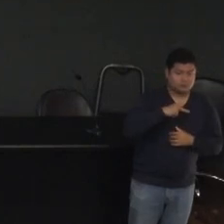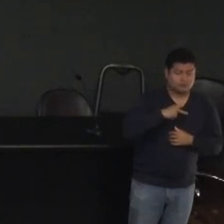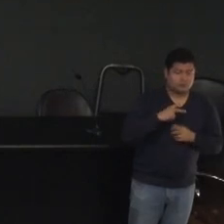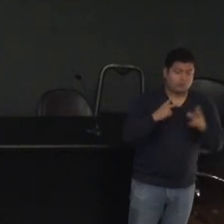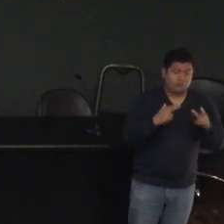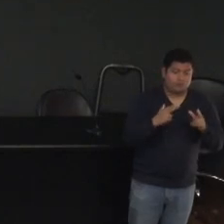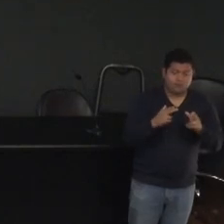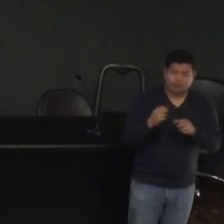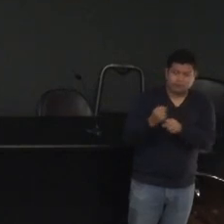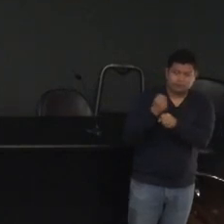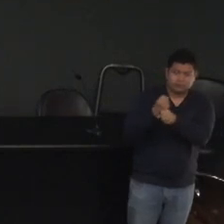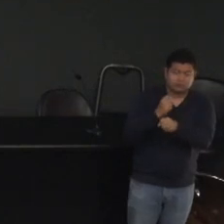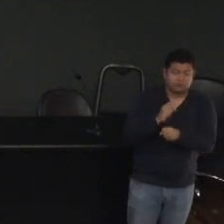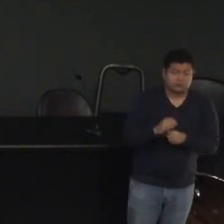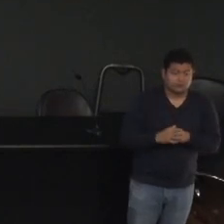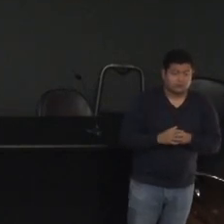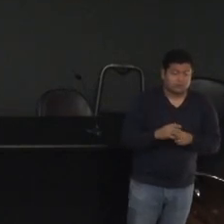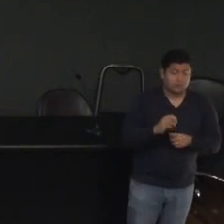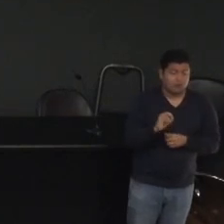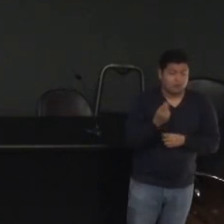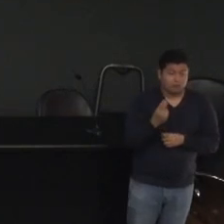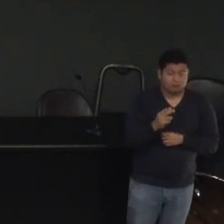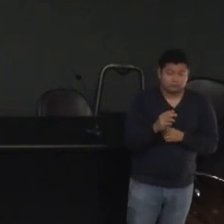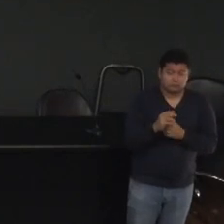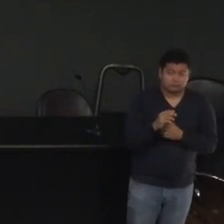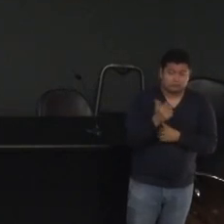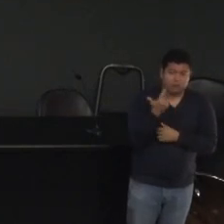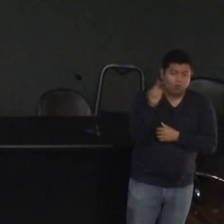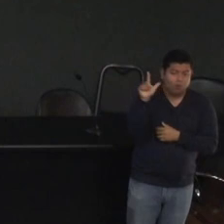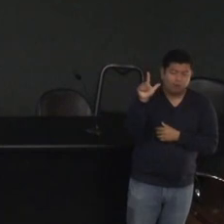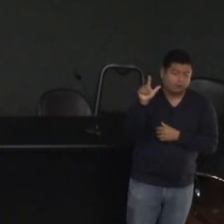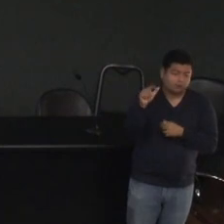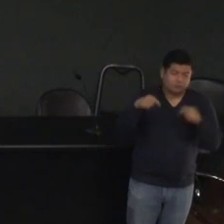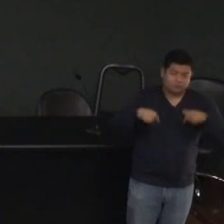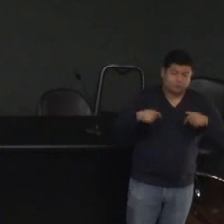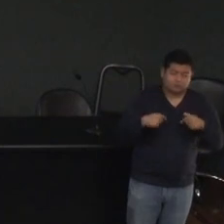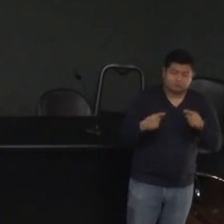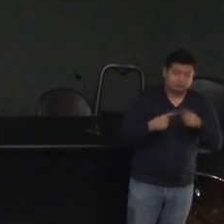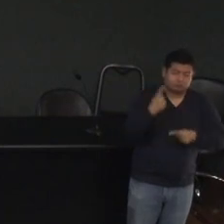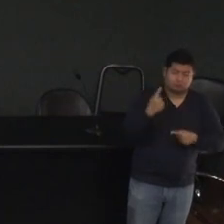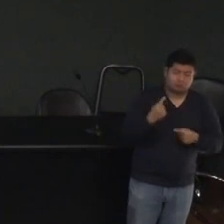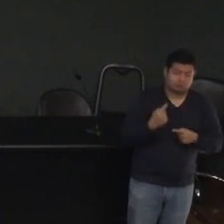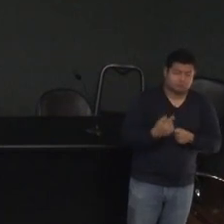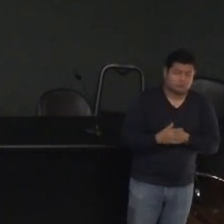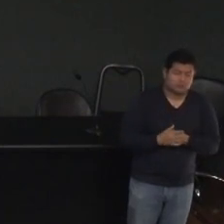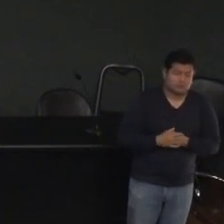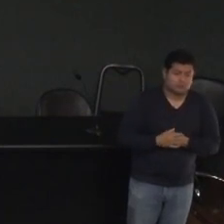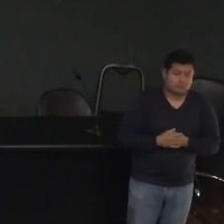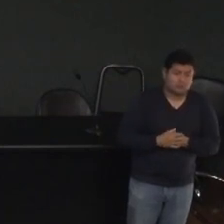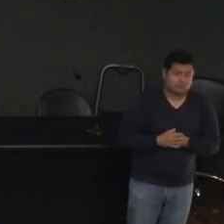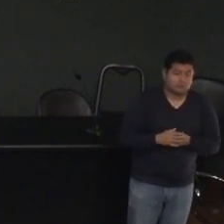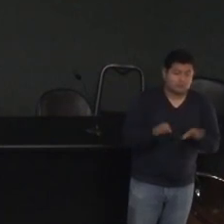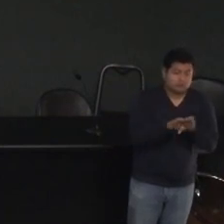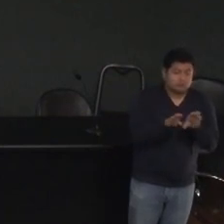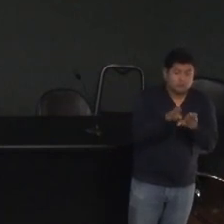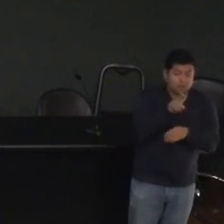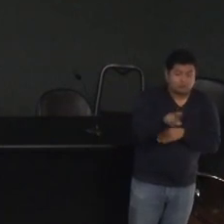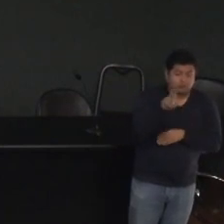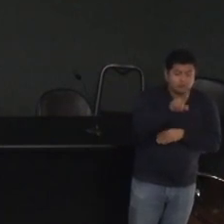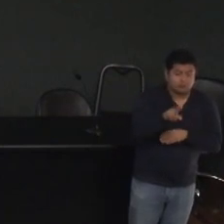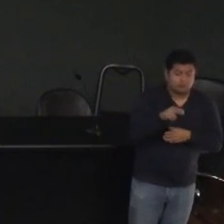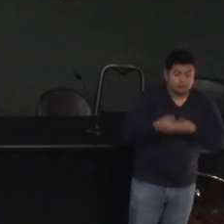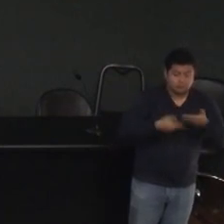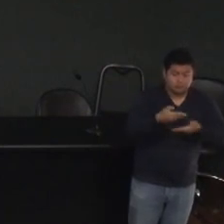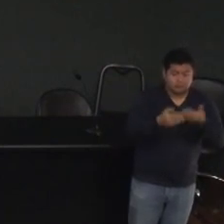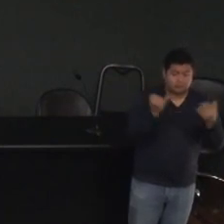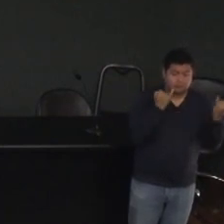de obra no contrato de inelegibilidade você tem isso né é outra coisa a utilização dos dados do processo de contratação